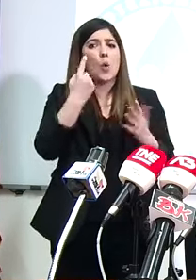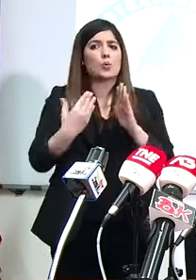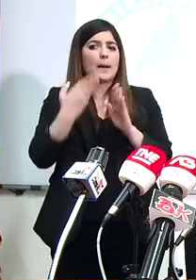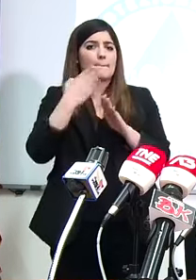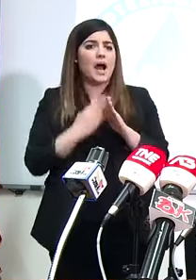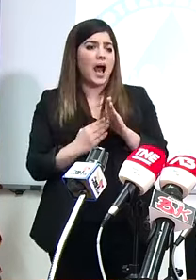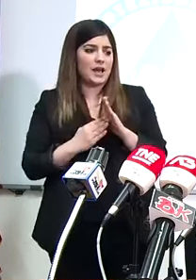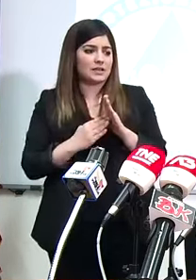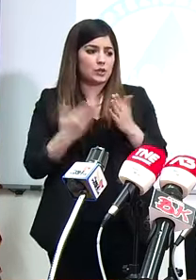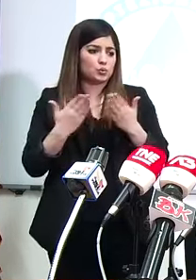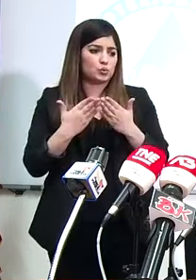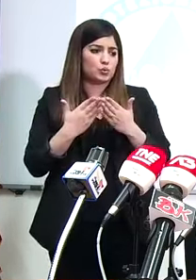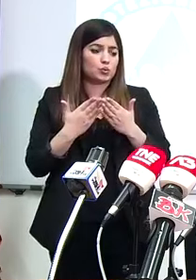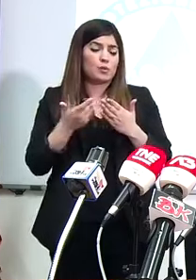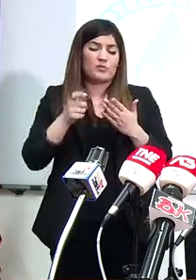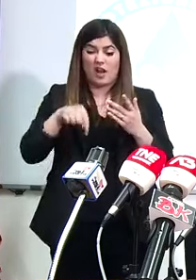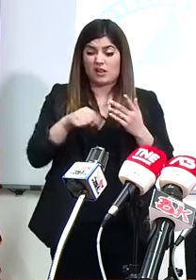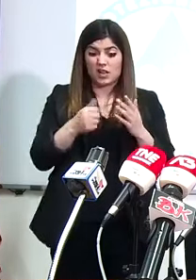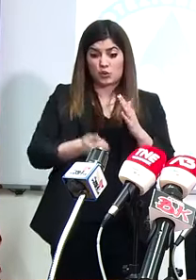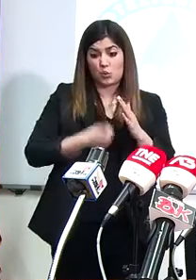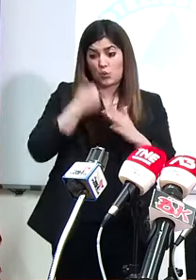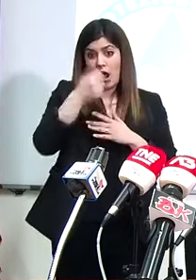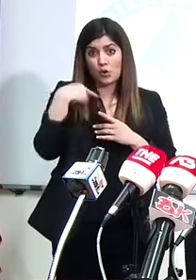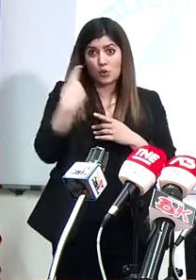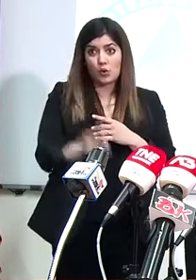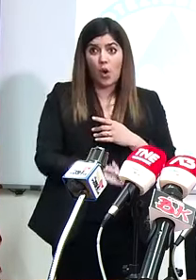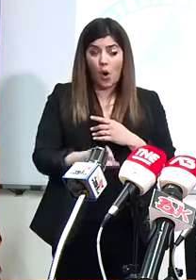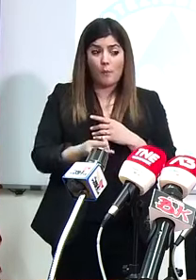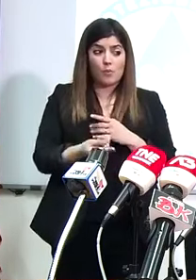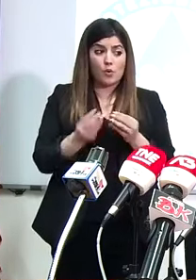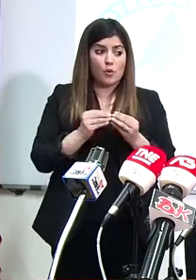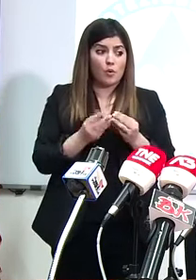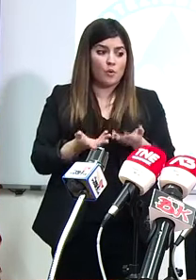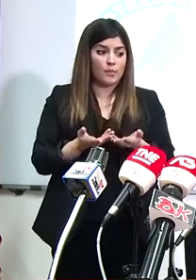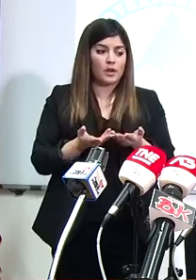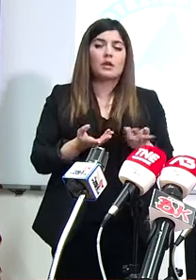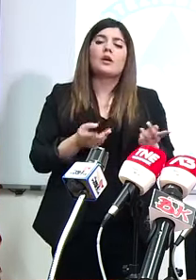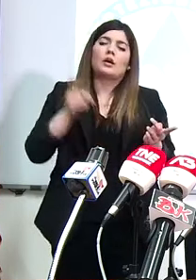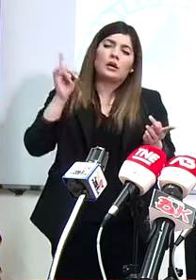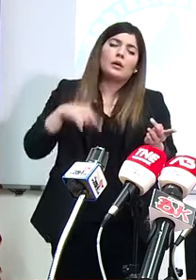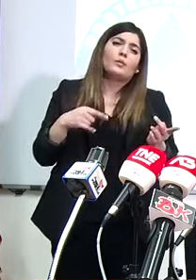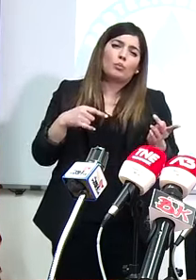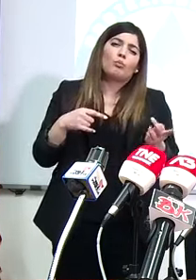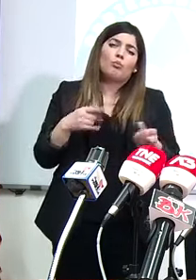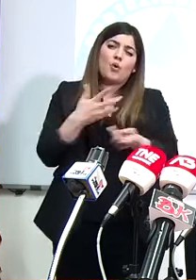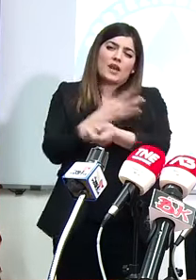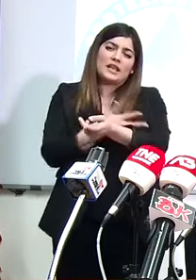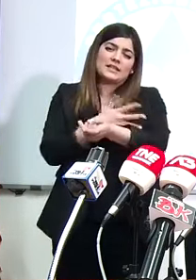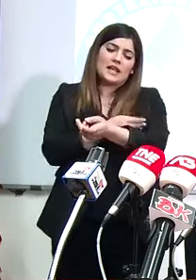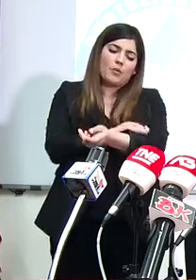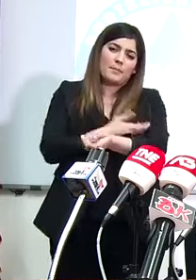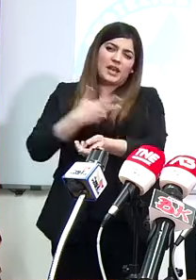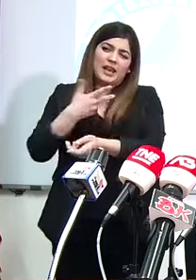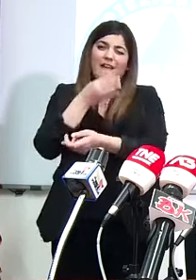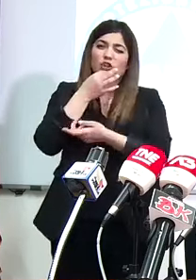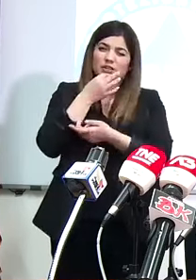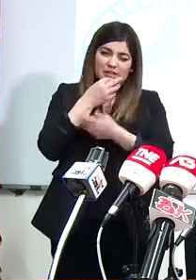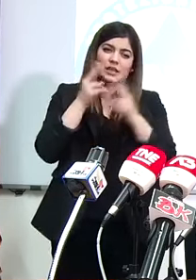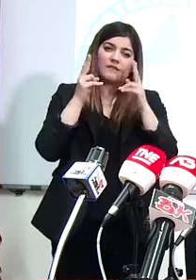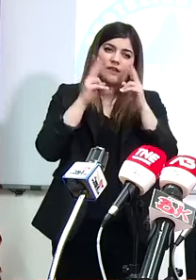passato un anno bisogna che c'è stato anche se non ricordo male c'è stato anche il prelievo del sangue quindi la ricerca